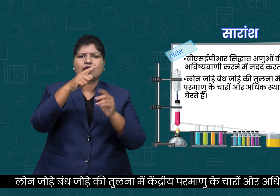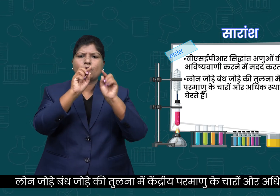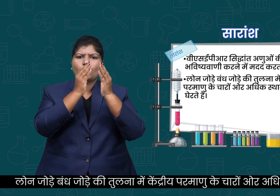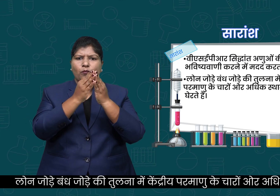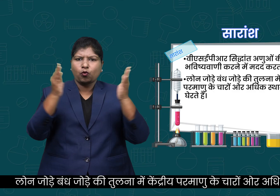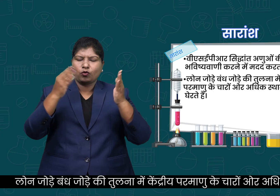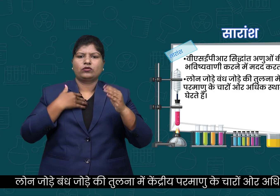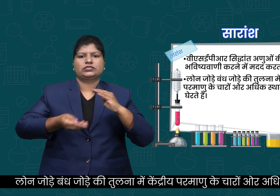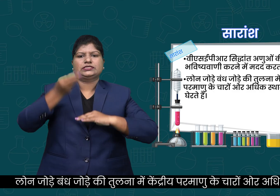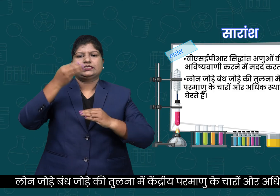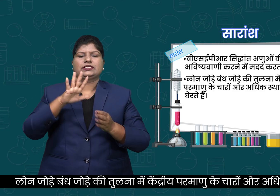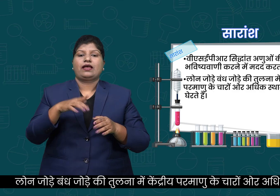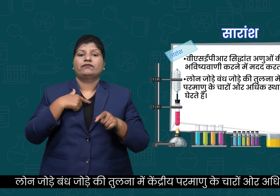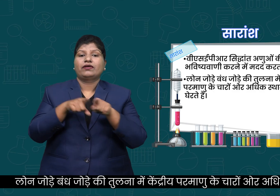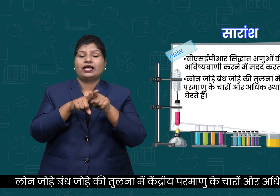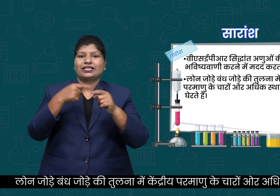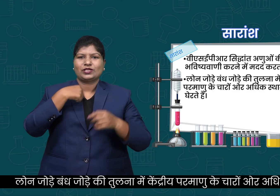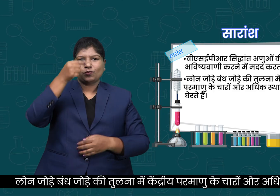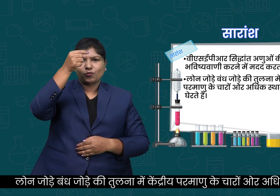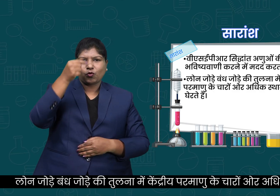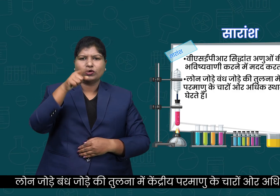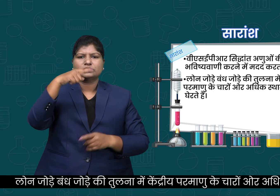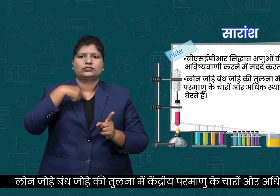चारों ओर अधिक स्थान घेरते हैं।